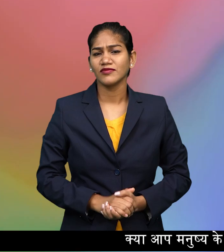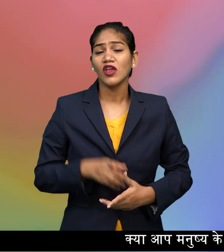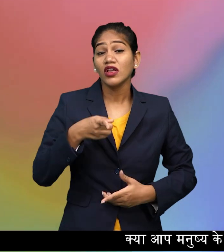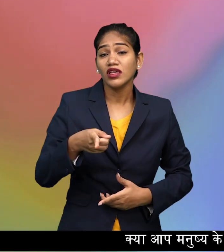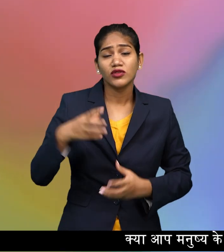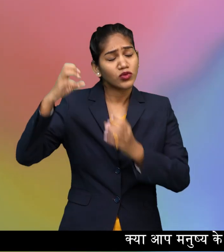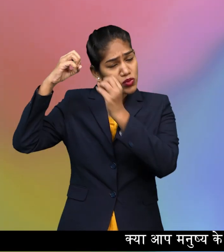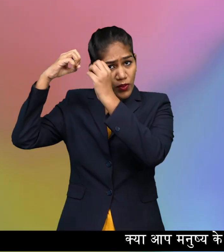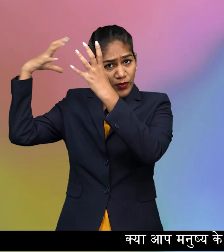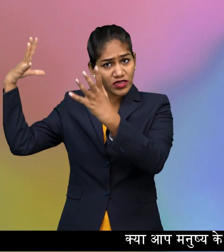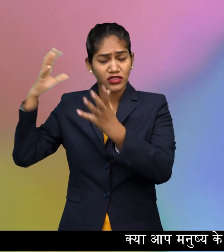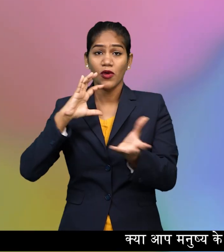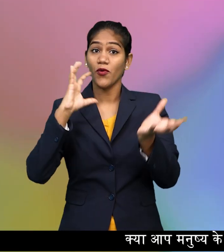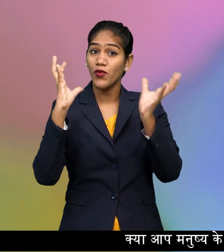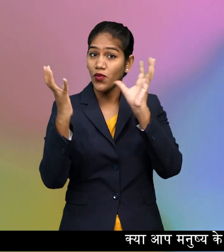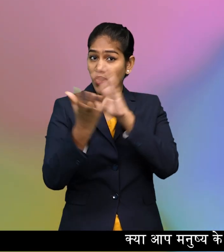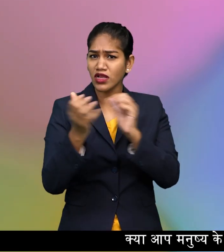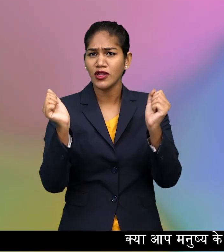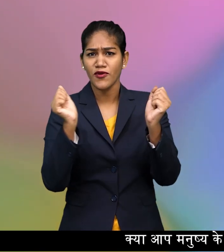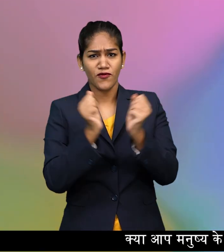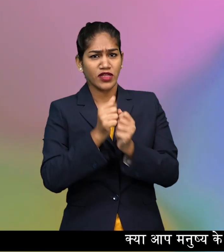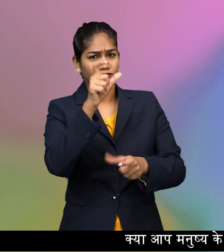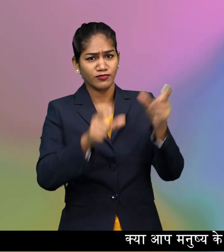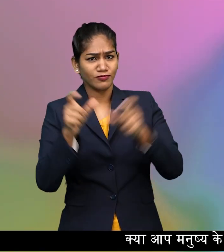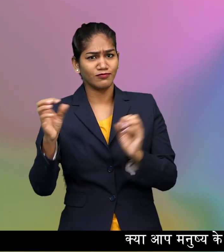क्या आप मनुष्य के बिना दुनिया की कल्पना कर सकते हैं?